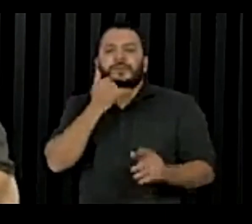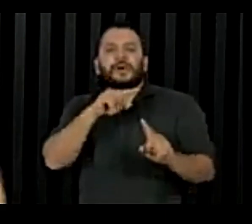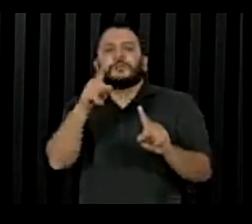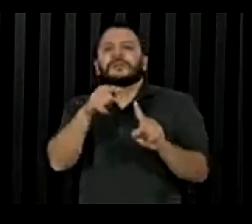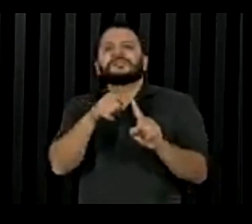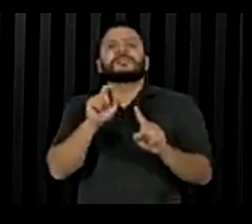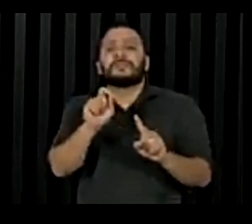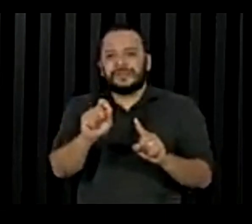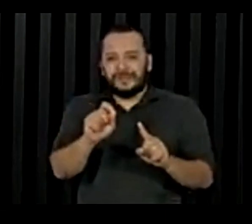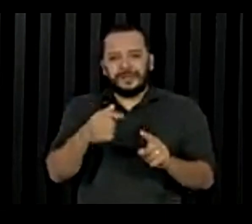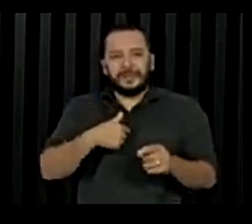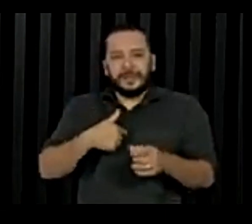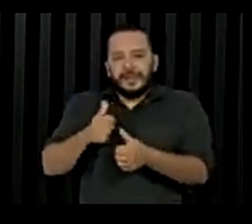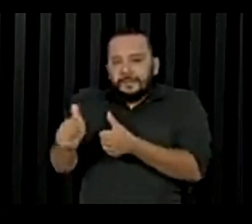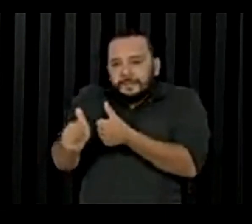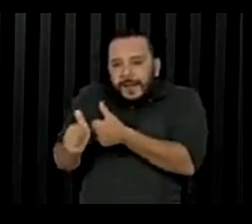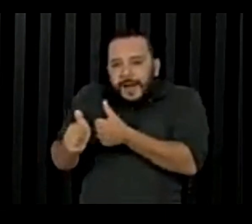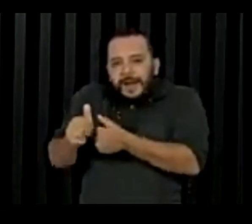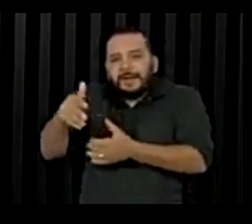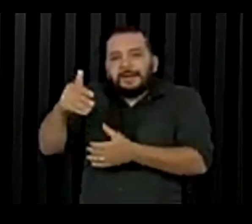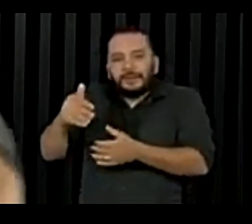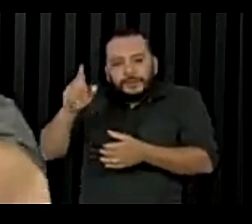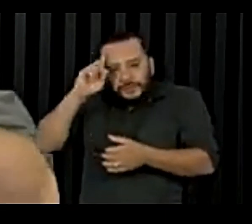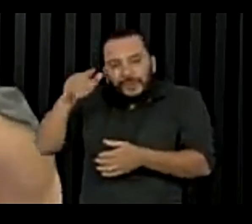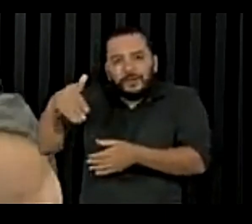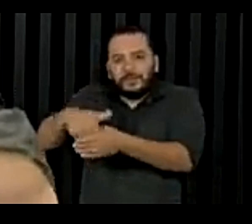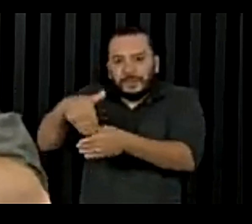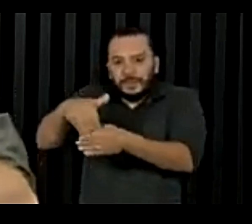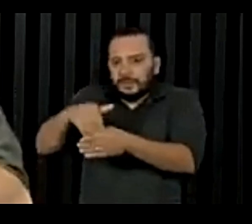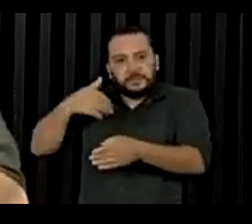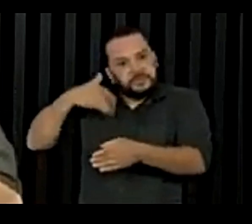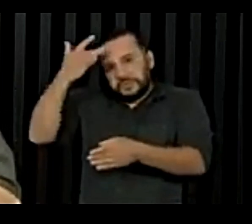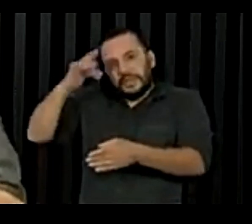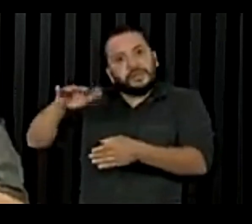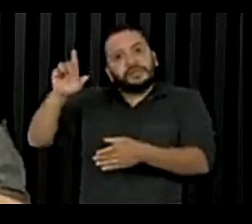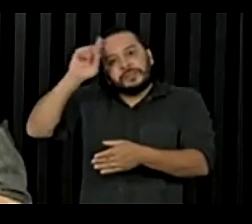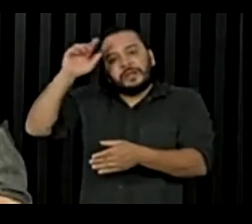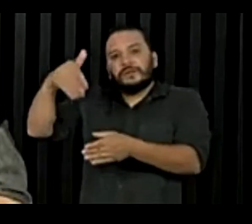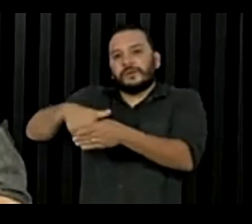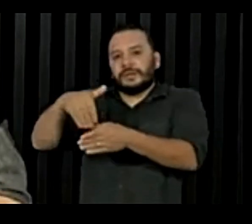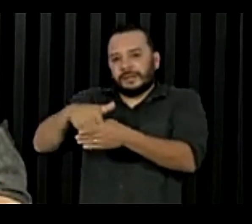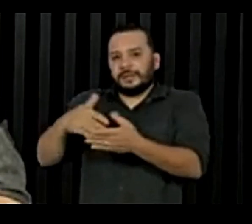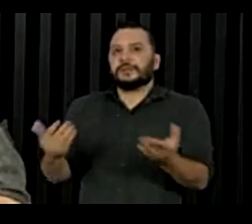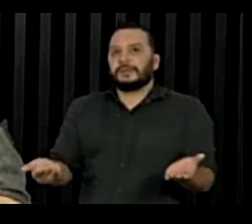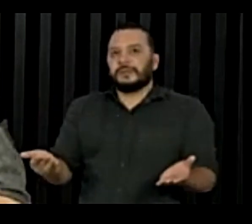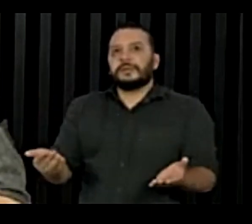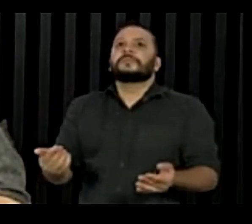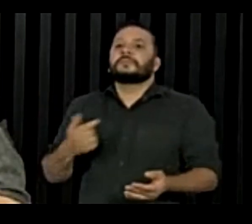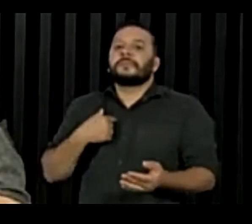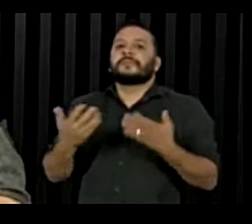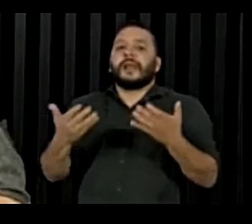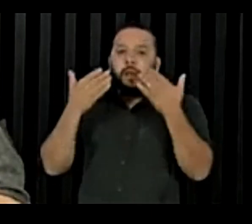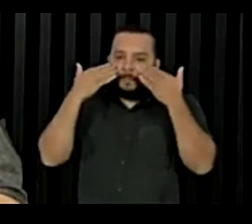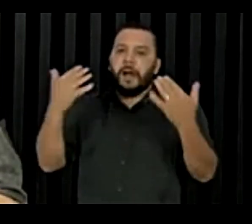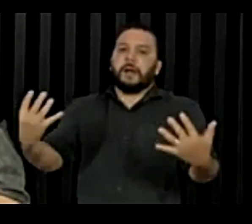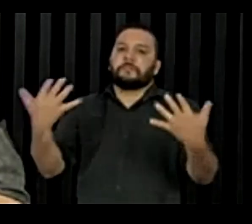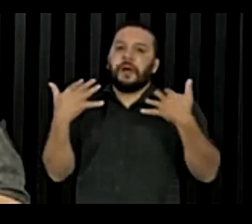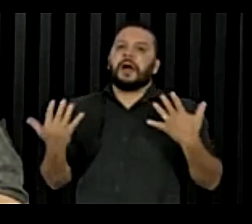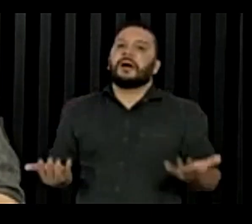gente estava se aproximando das eleições, a gente está se aproximando, agora a gente não sabe qual adiamento por causa da pandemia, mas ele fez aquilo